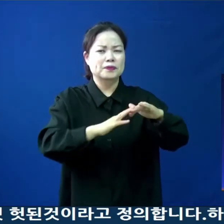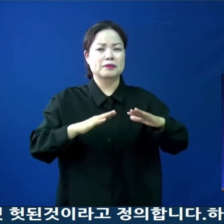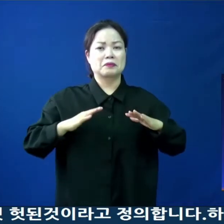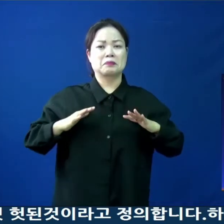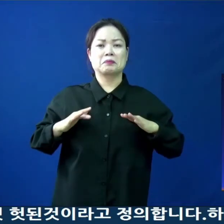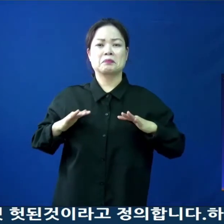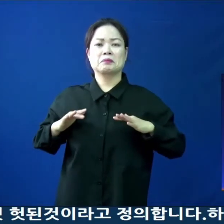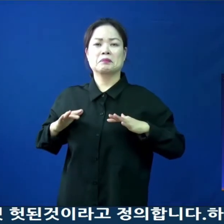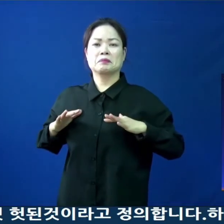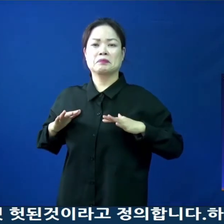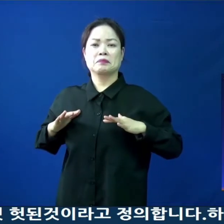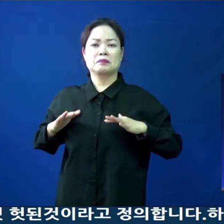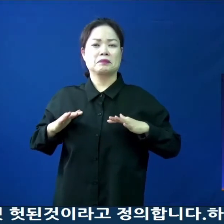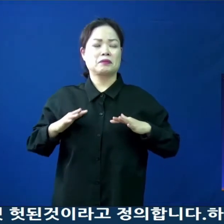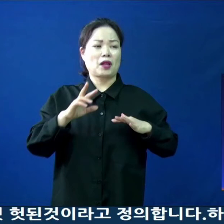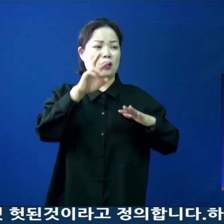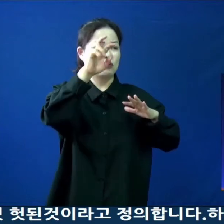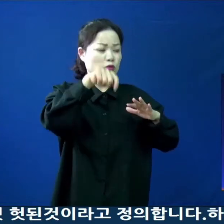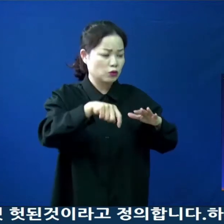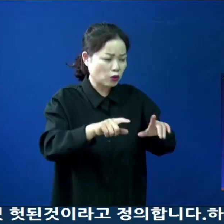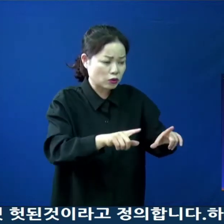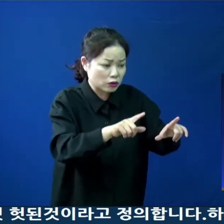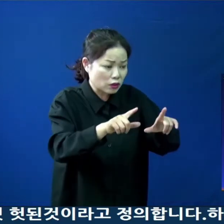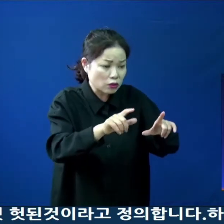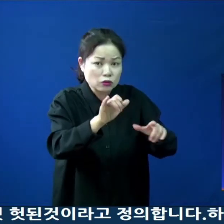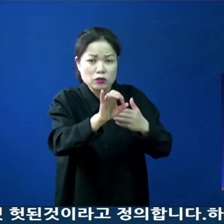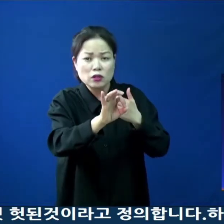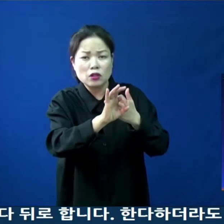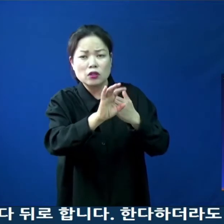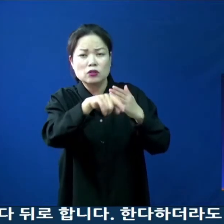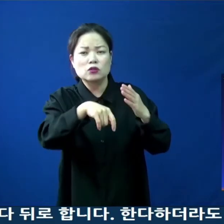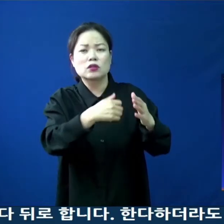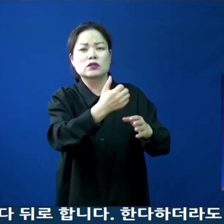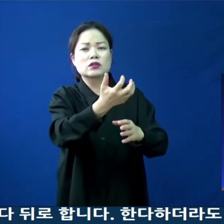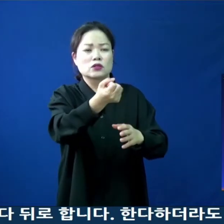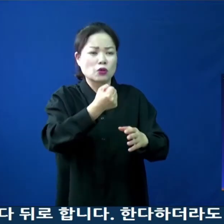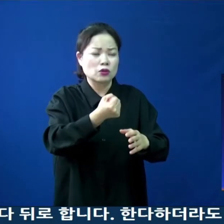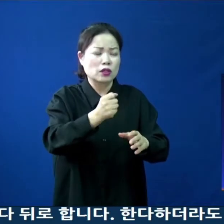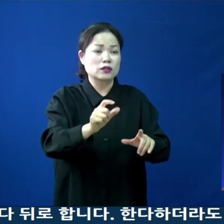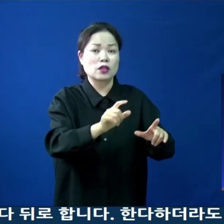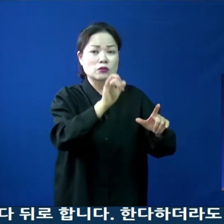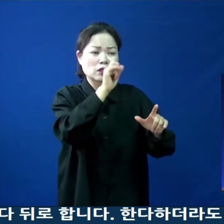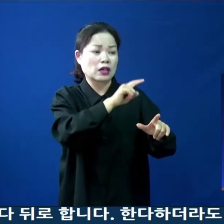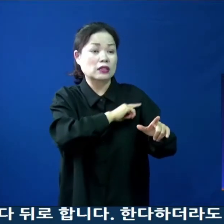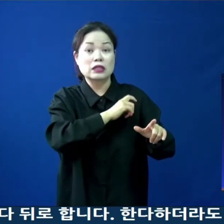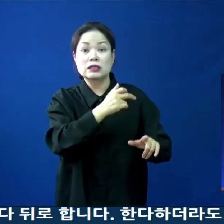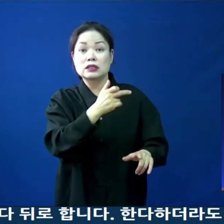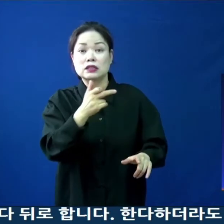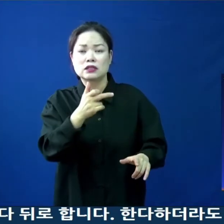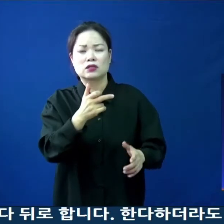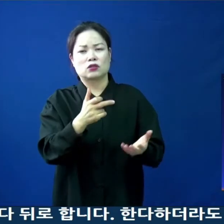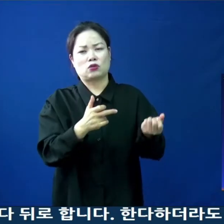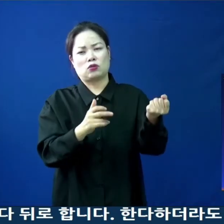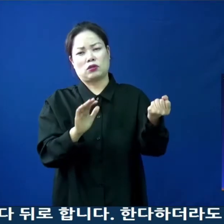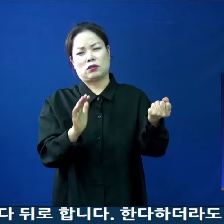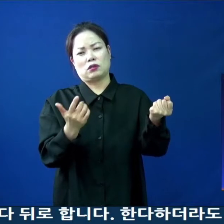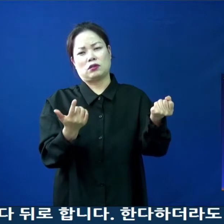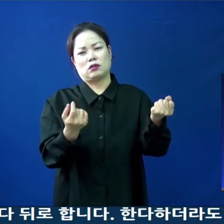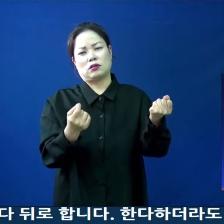것이죠. 무소유의 삶을 정말 살 수 있다면 그 무소유의 삶이 그에게 가장 큰 소유가 될